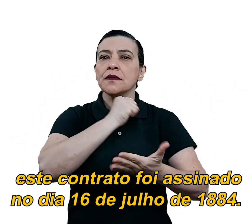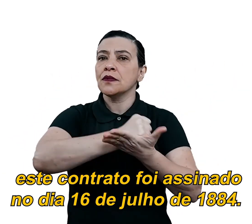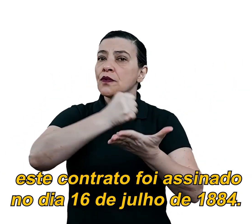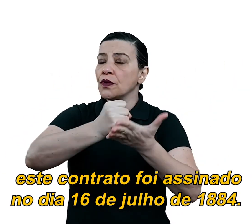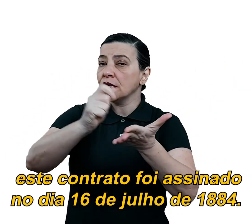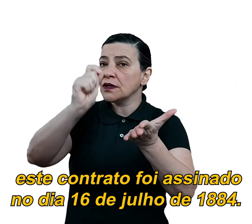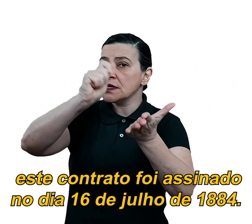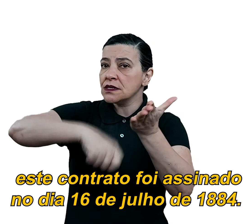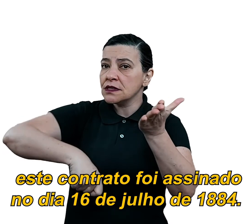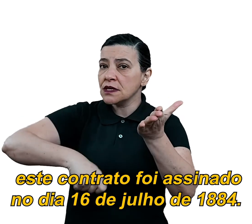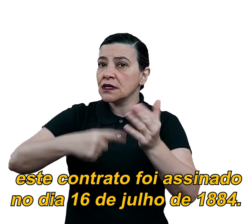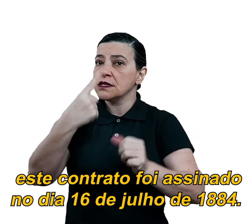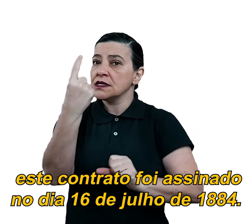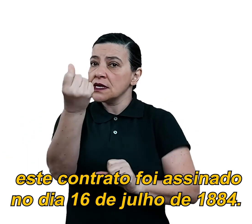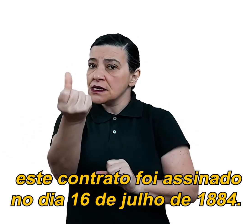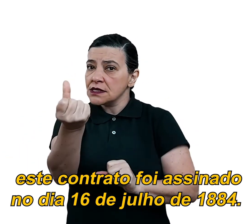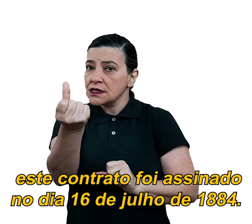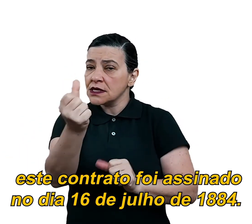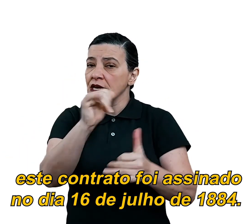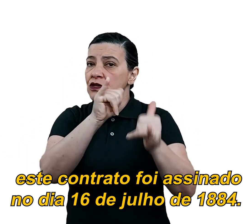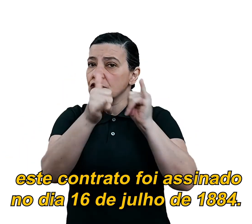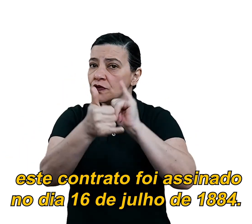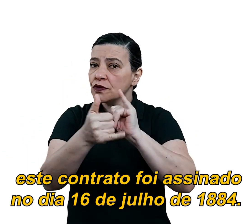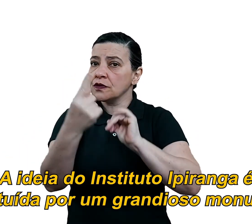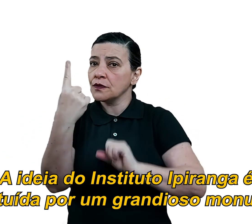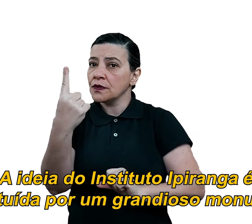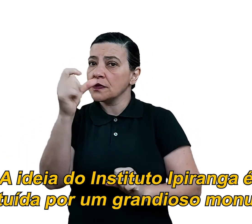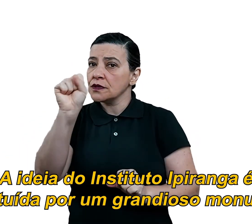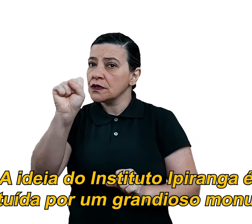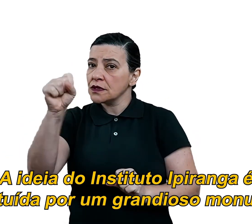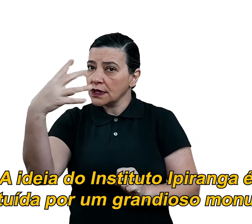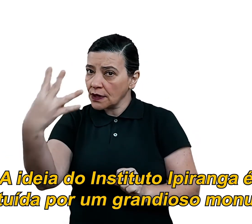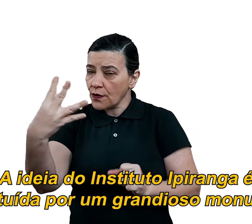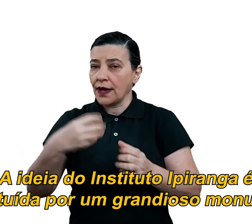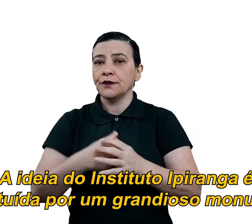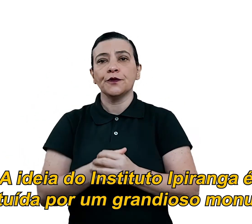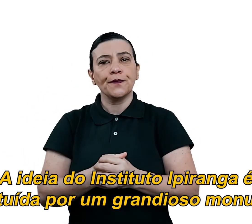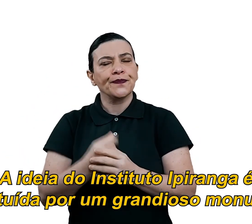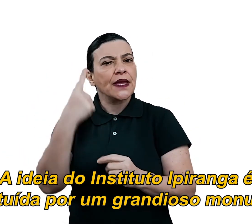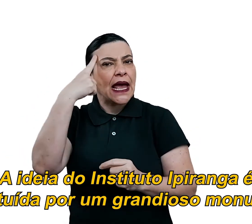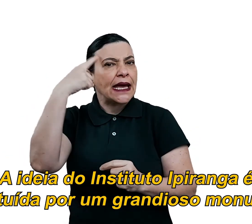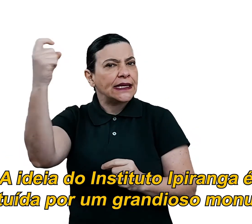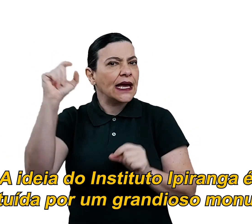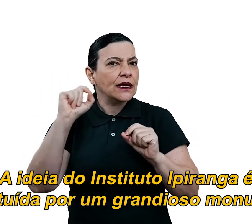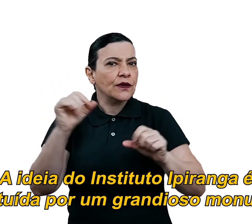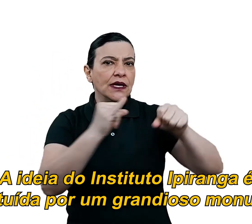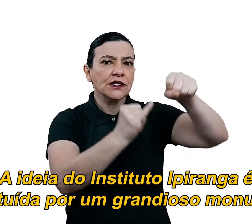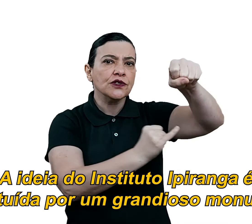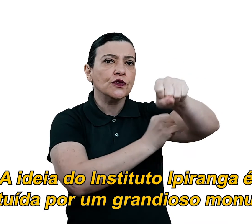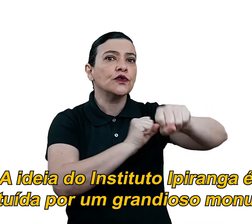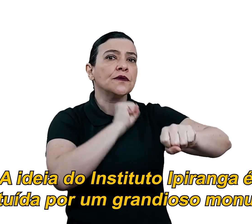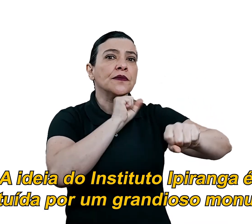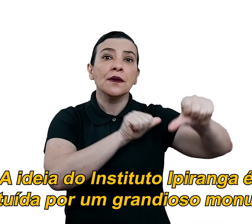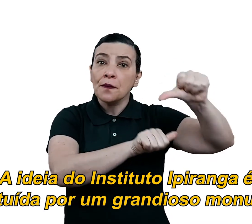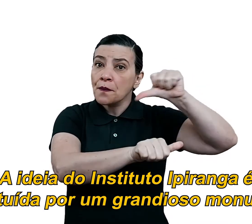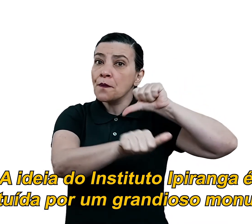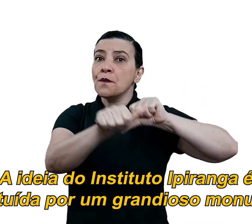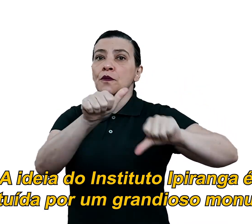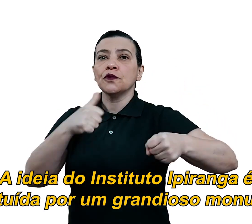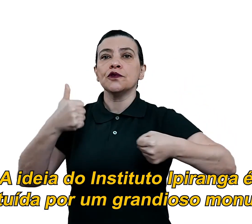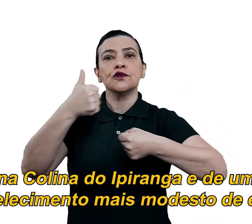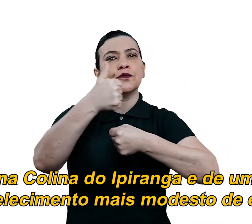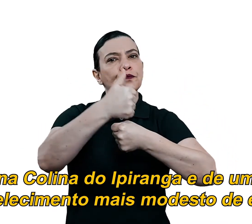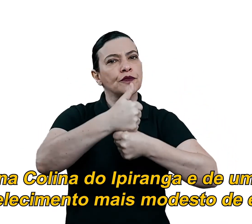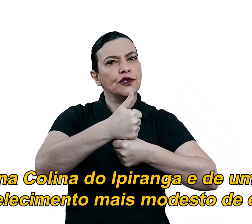dia 16 de julho de 1884. A ideia do Instituto Ipiranga é substituída por um